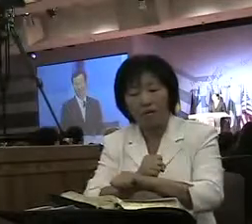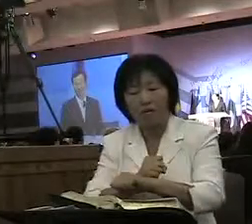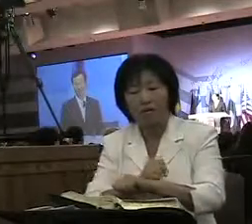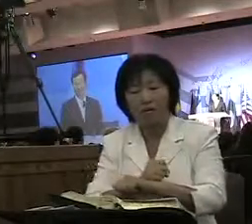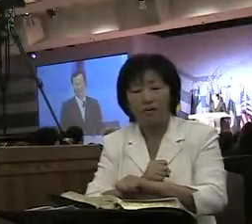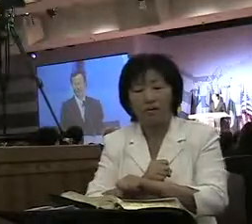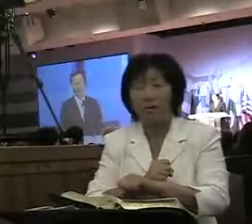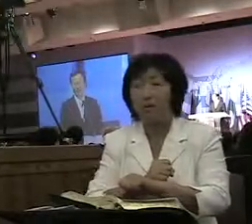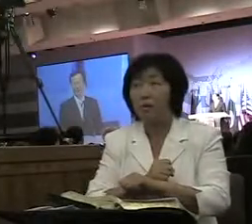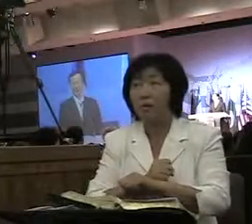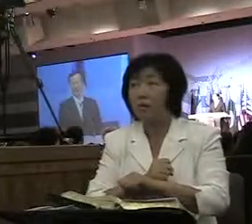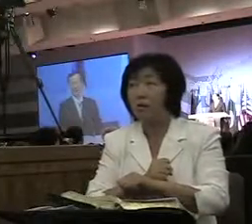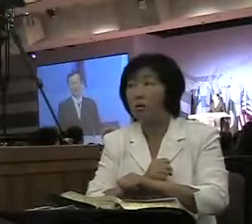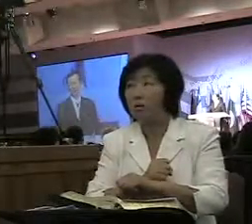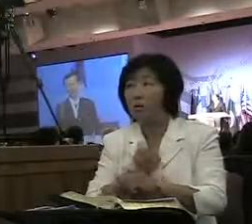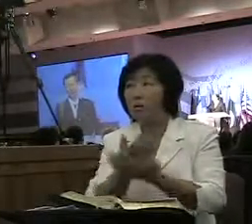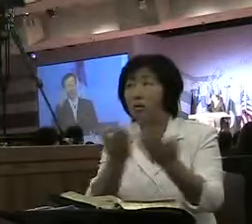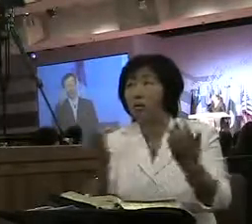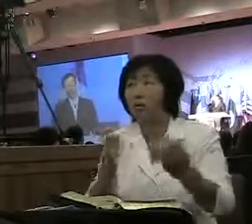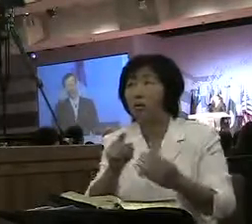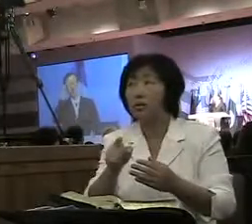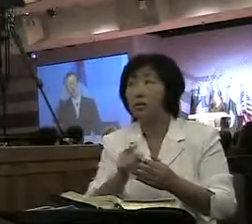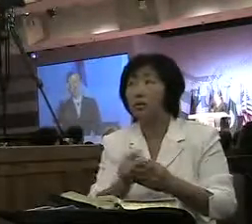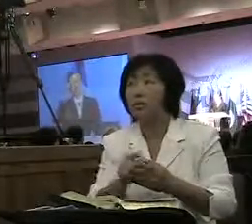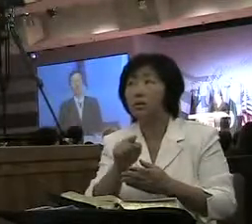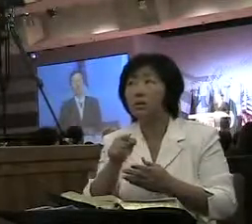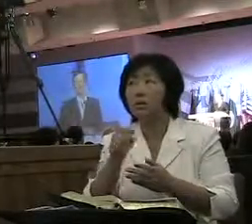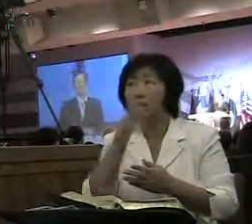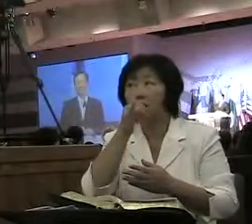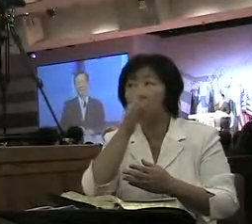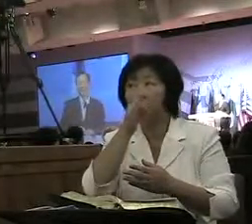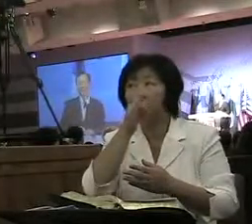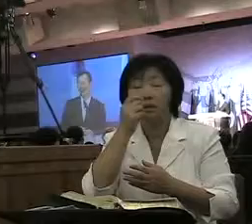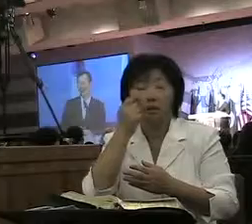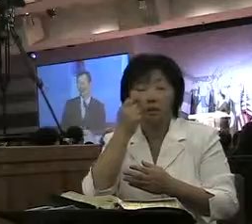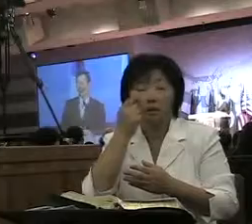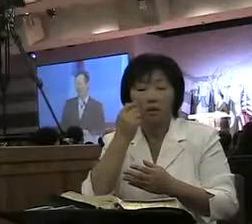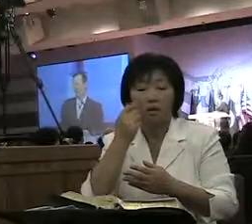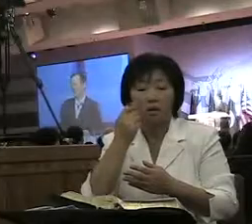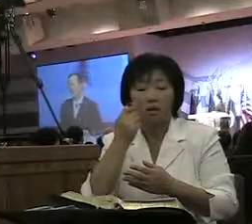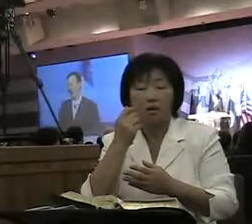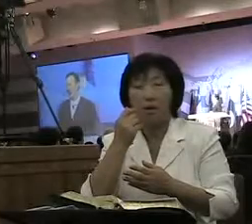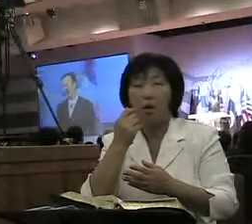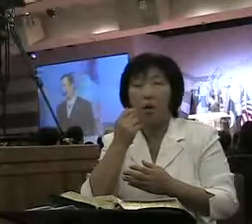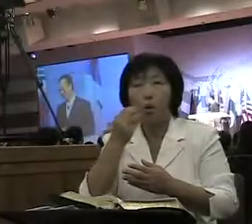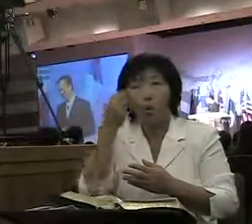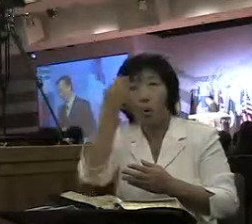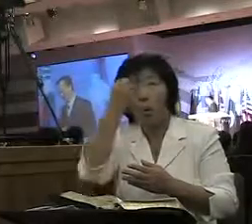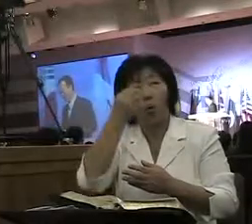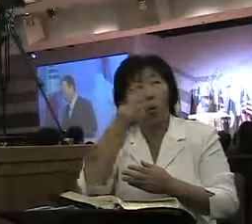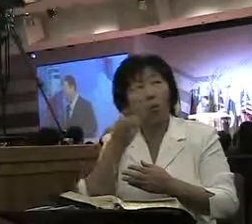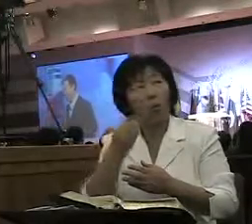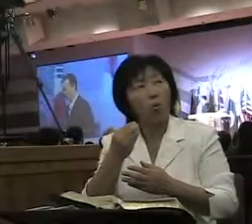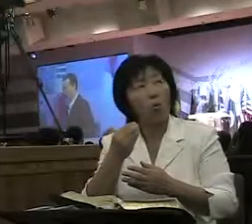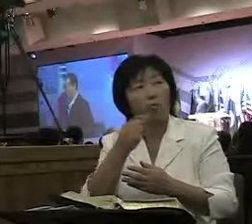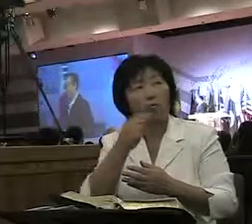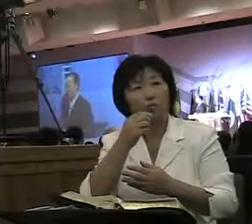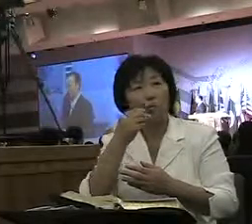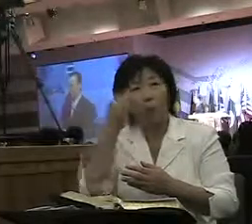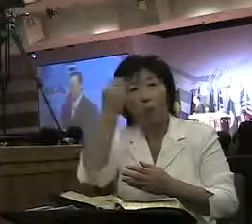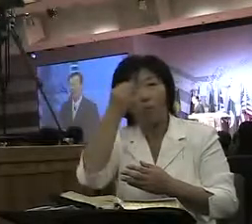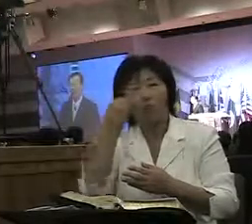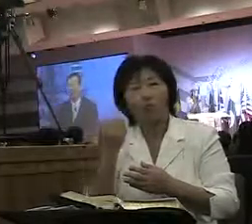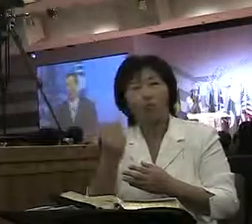하게 됩니다. 여러분 그런 게 있죠. 고급 레스토랑에 가면은요, 이 불이